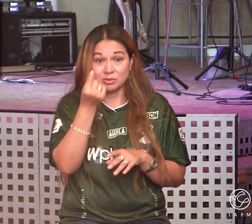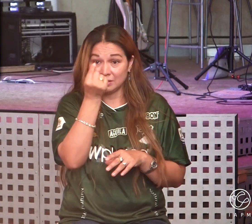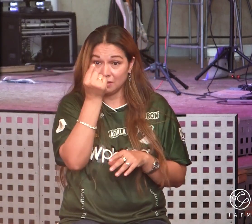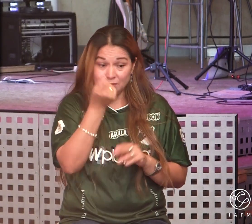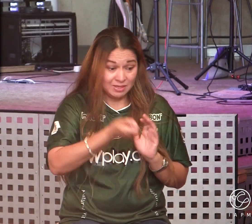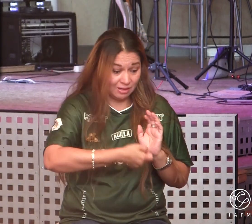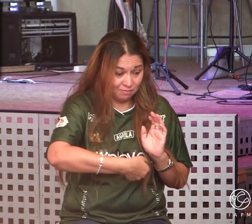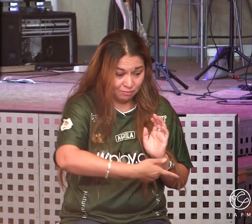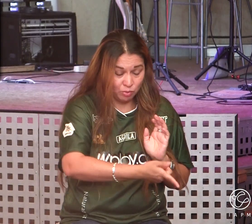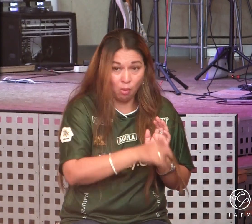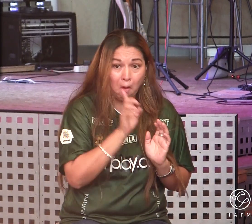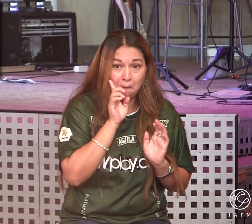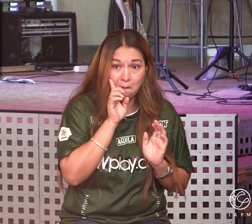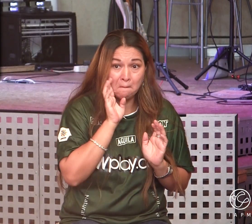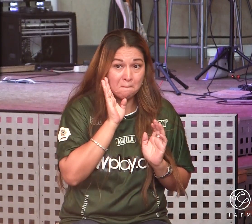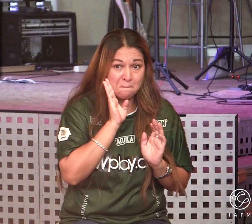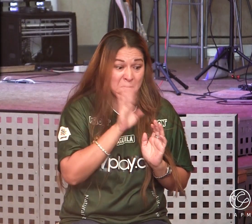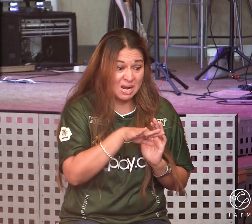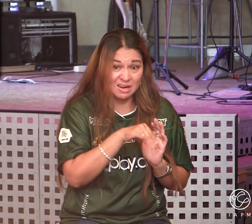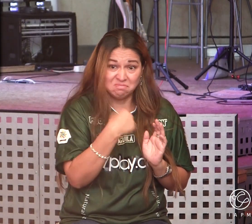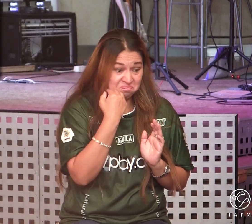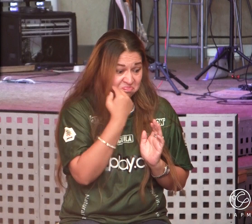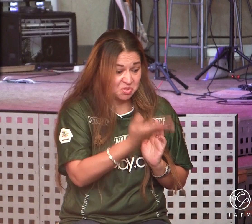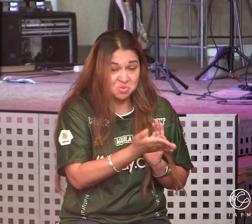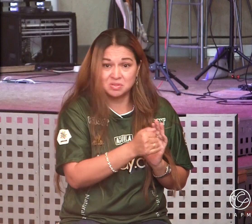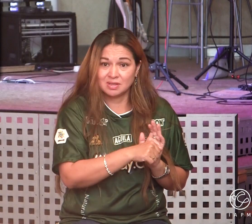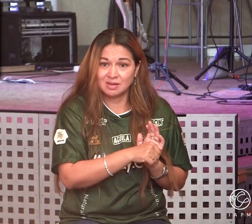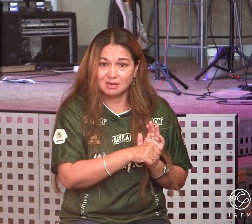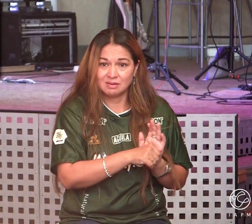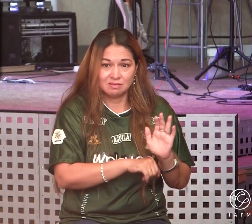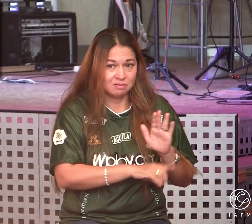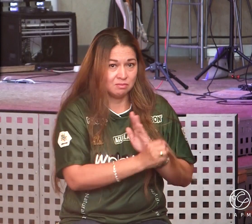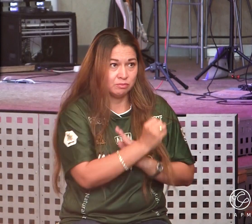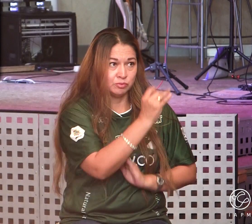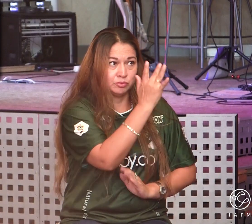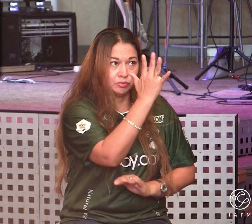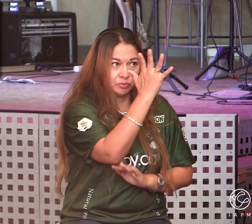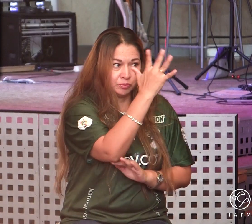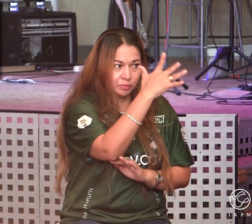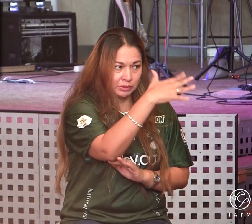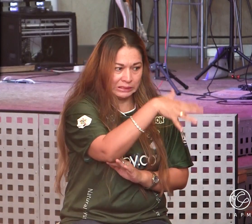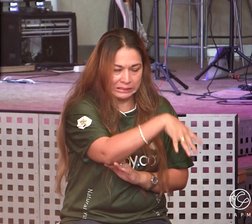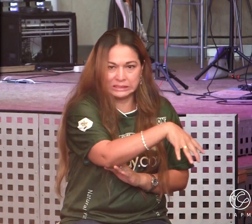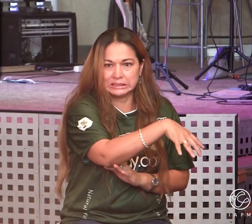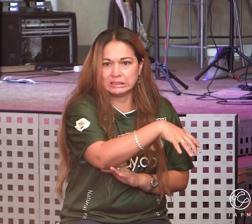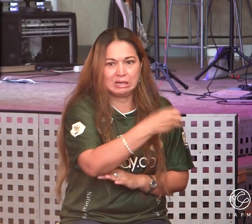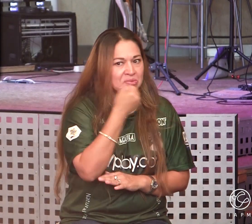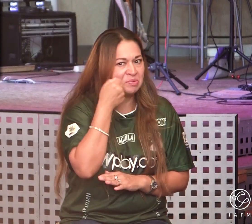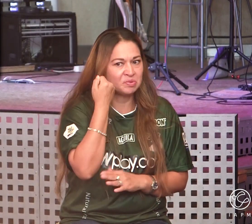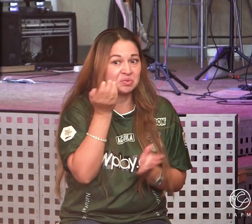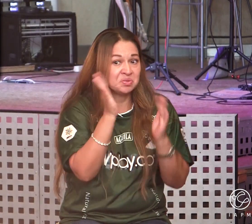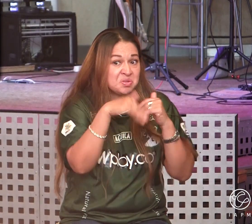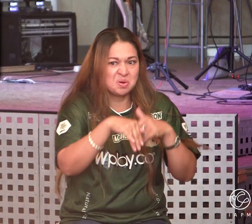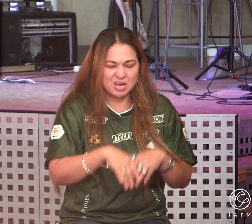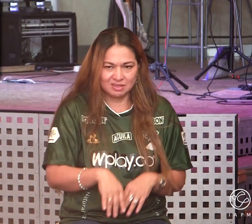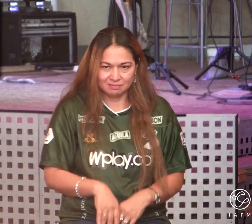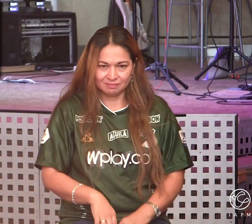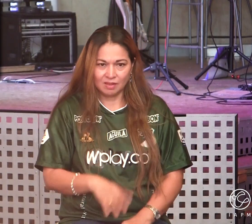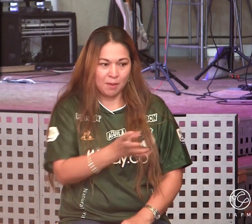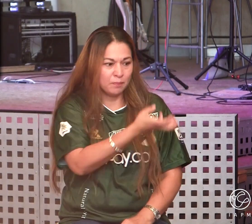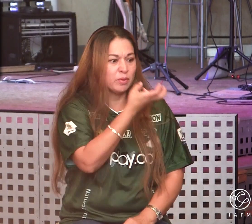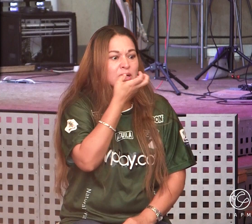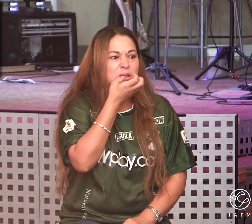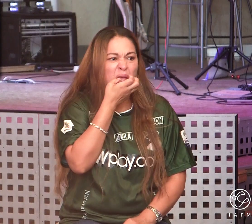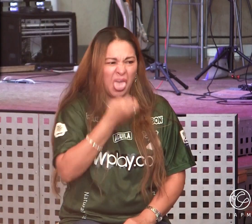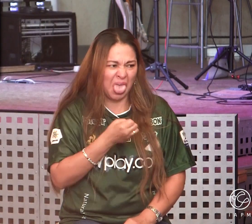Espíritu. Entonces, explíquemelo. ¿Es un fruto al fin? ¿O es una cosa que yo tengo que desarrollar? Ahí les dejo